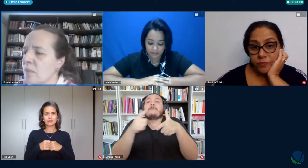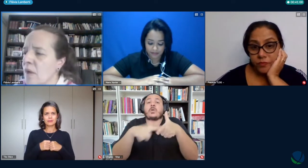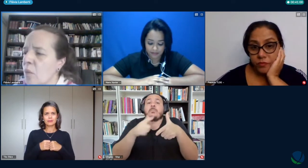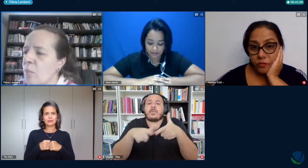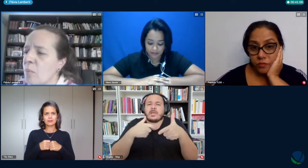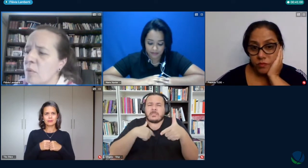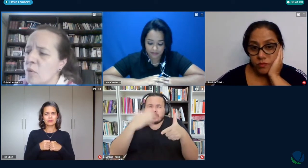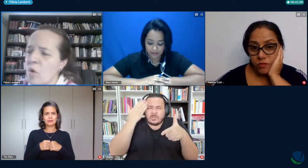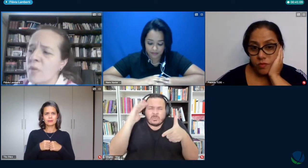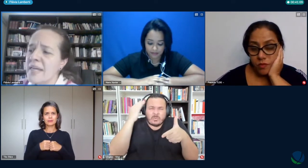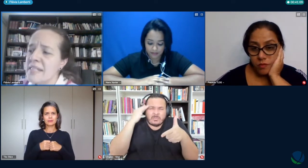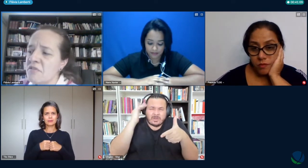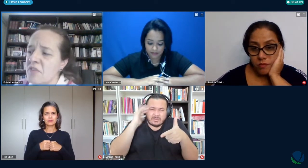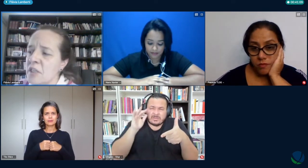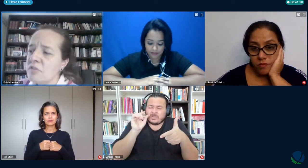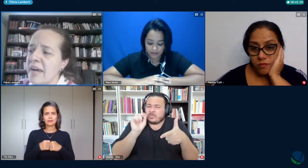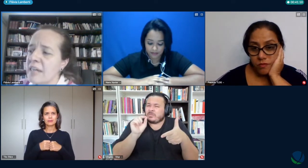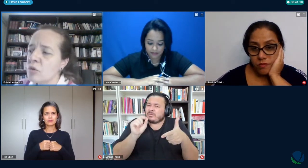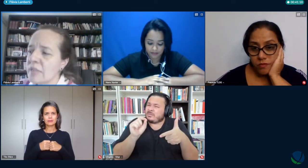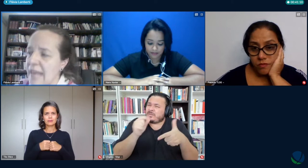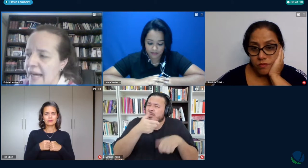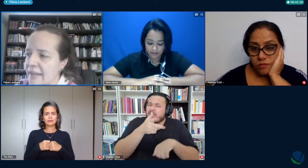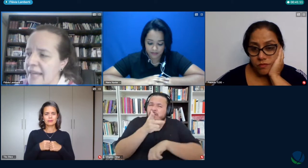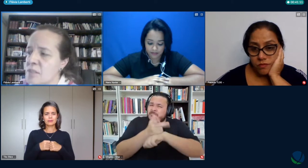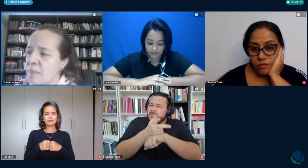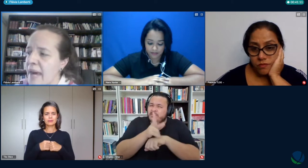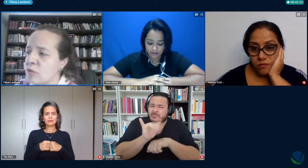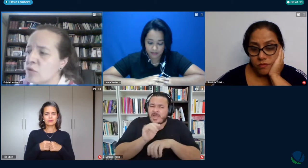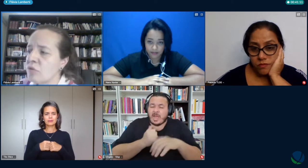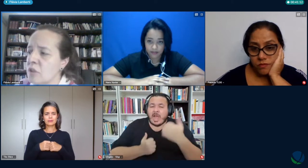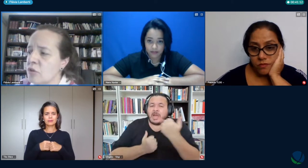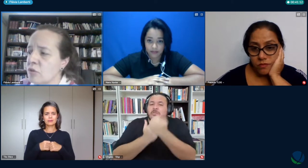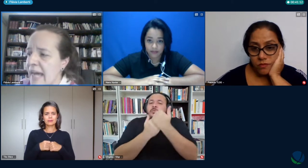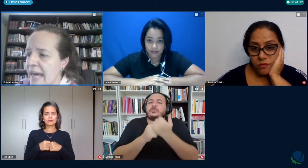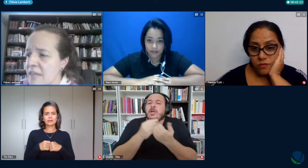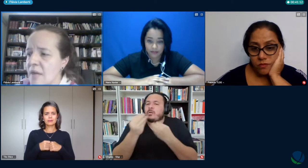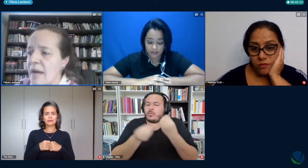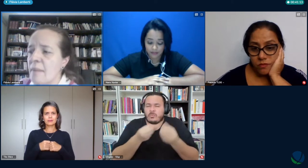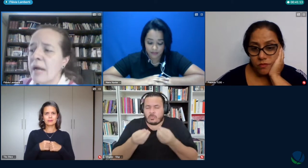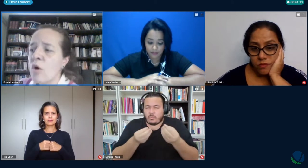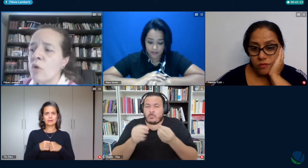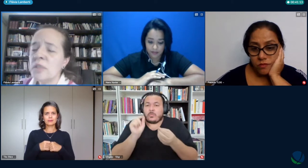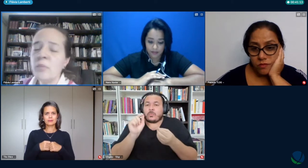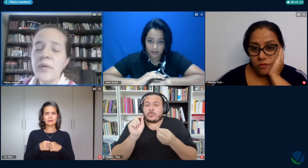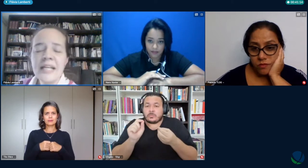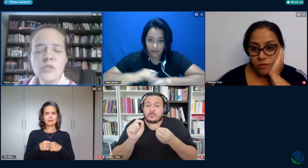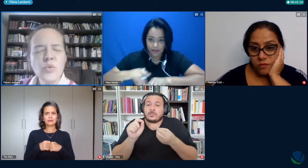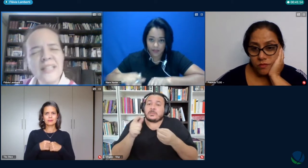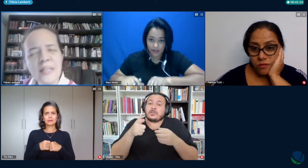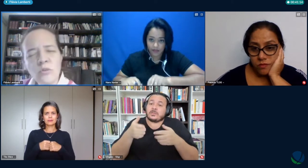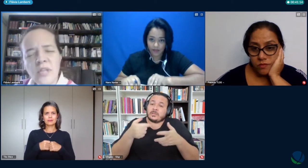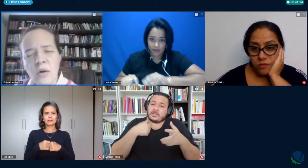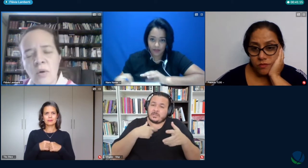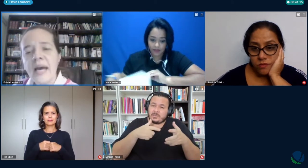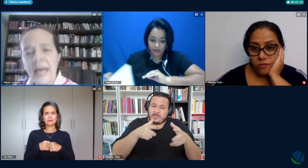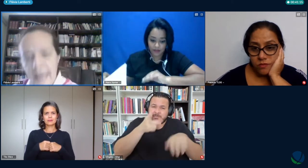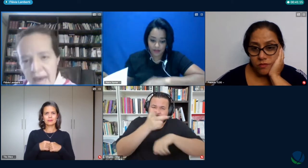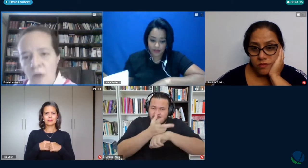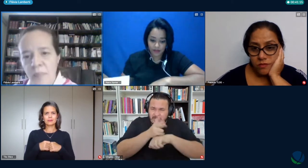compreensão? Como que esse vídeo vai ajudar? Que aspectos o vídeo traz para contribuir na sua